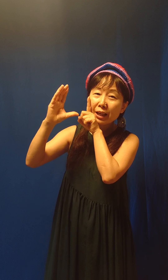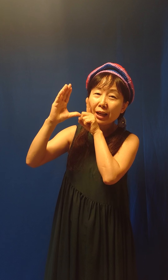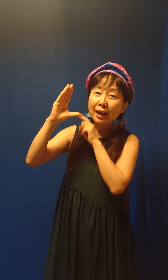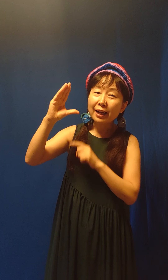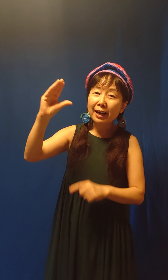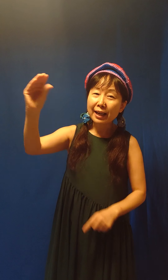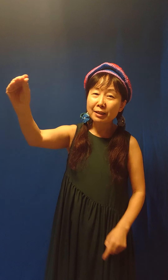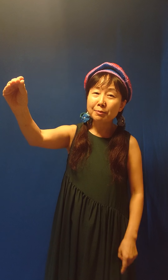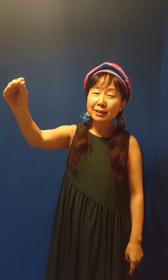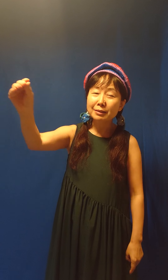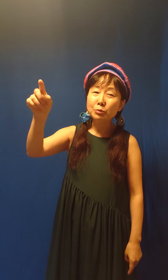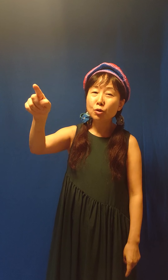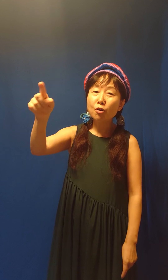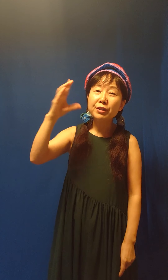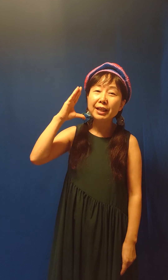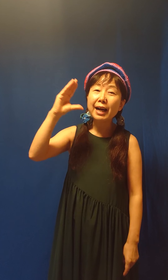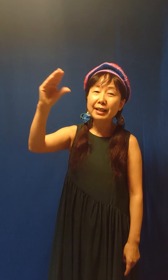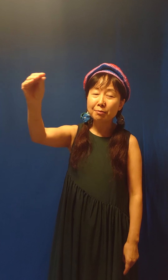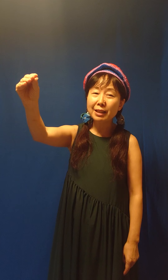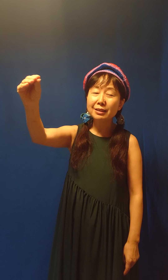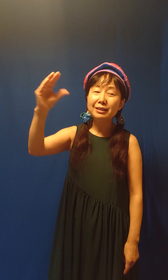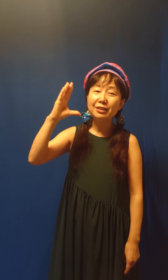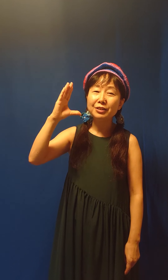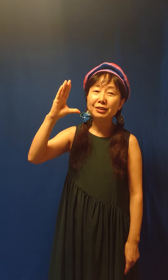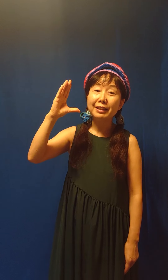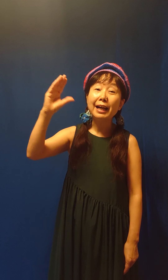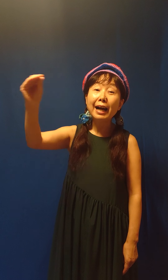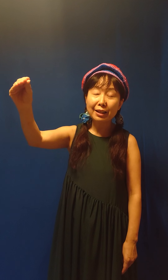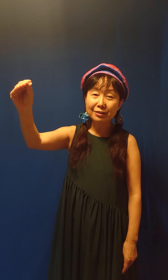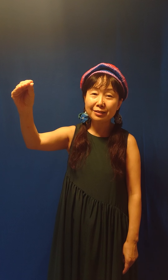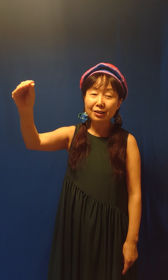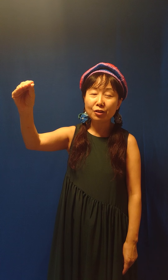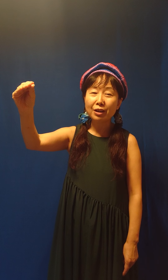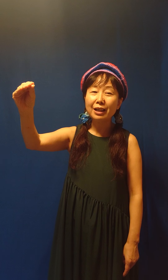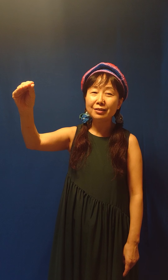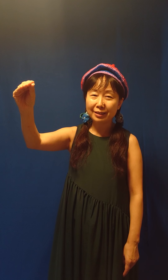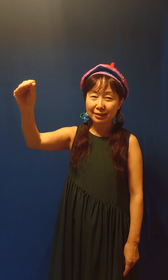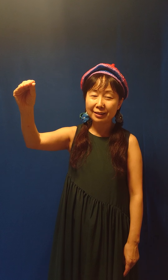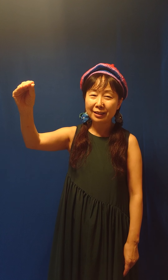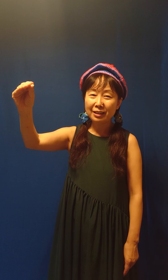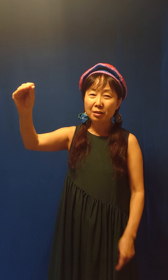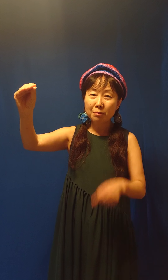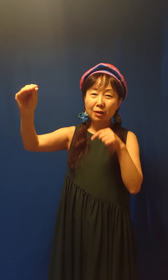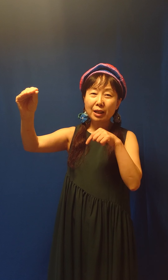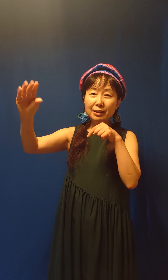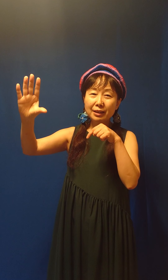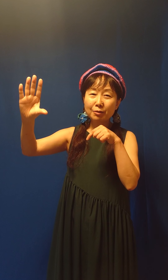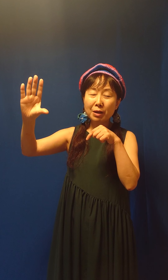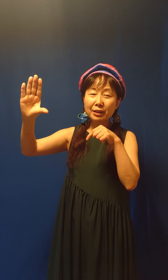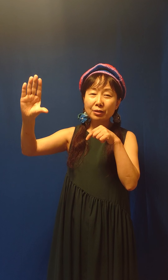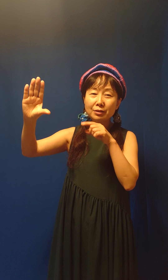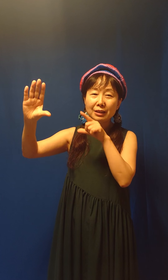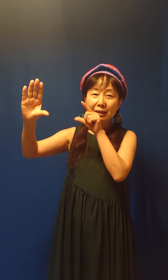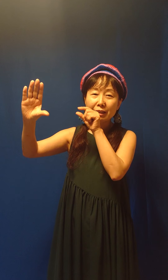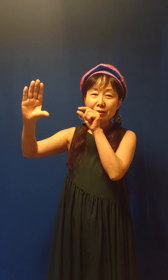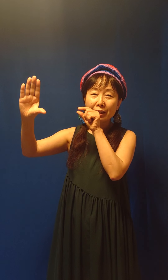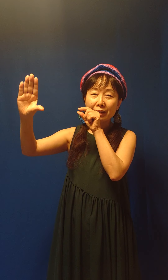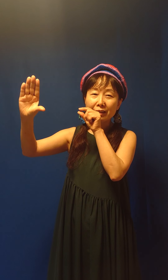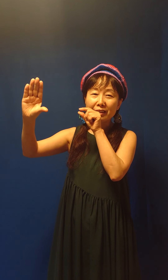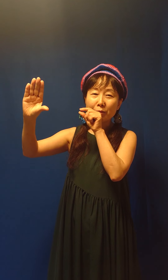あ、帰ります、向こうに帰りますっていう手話で、帰るっていうのがあるんです。まあ、逆に小さくなってきても、